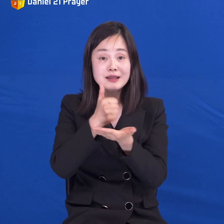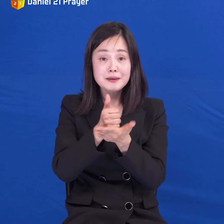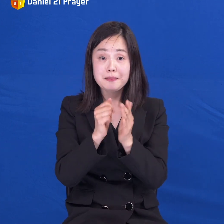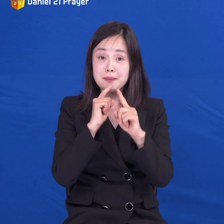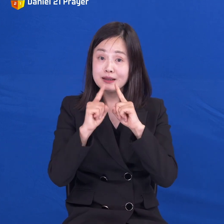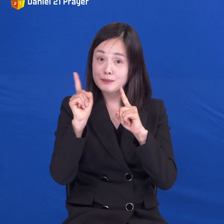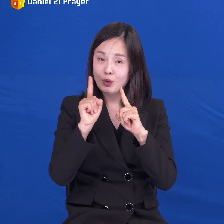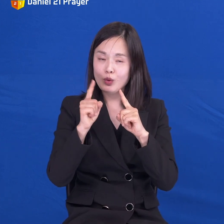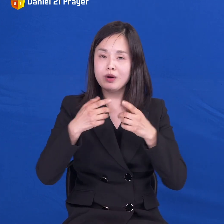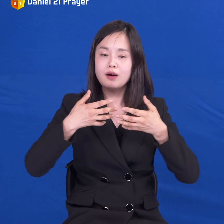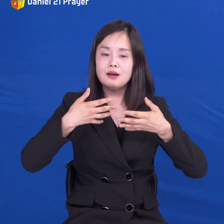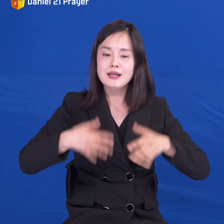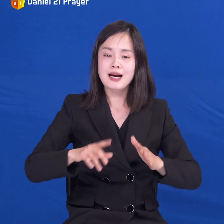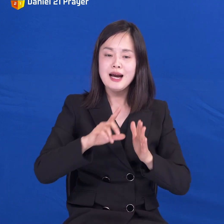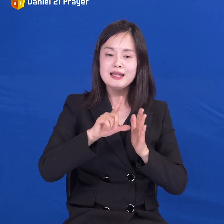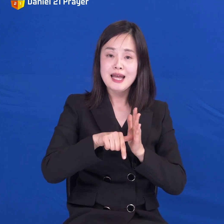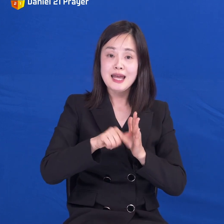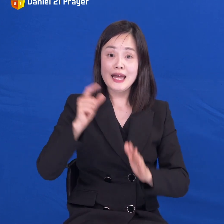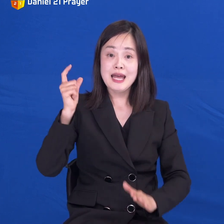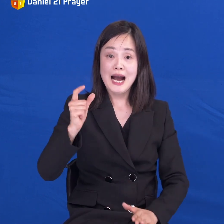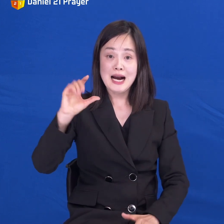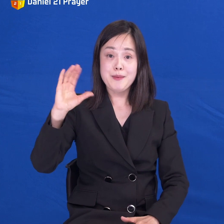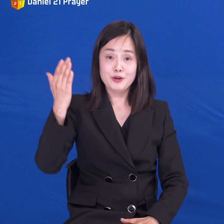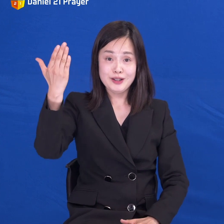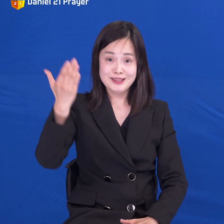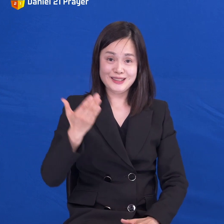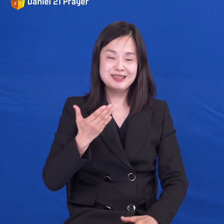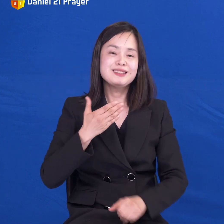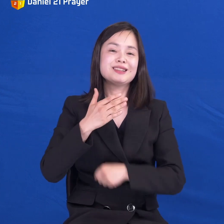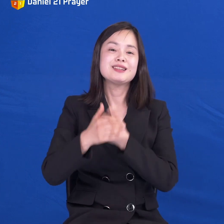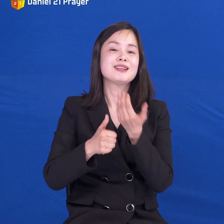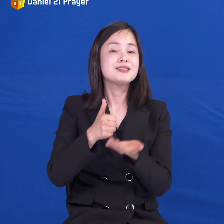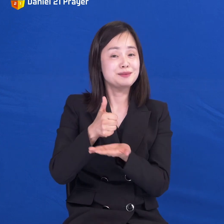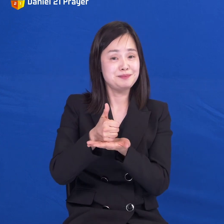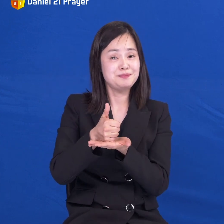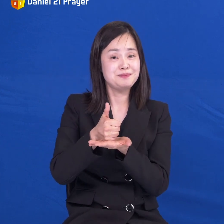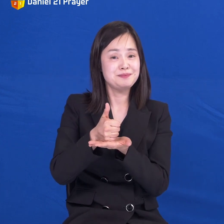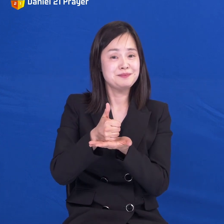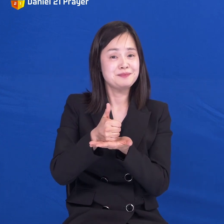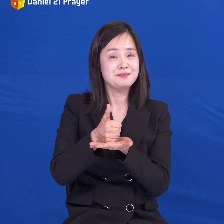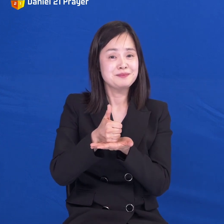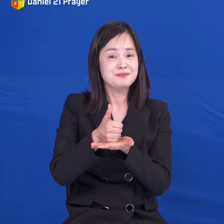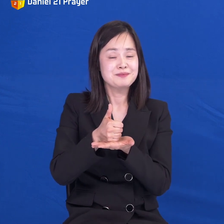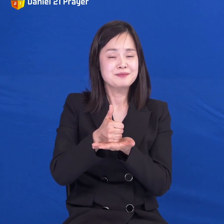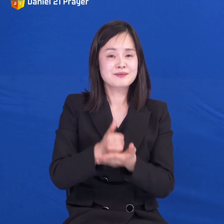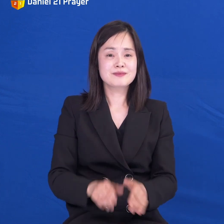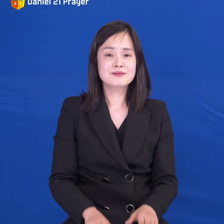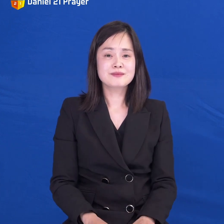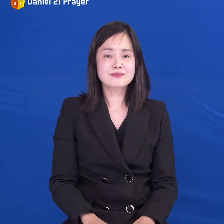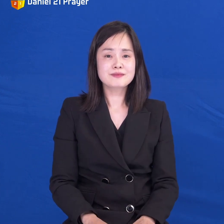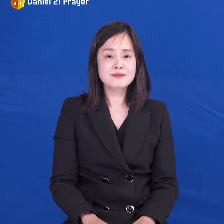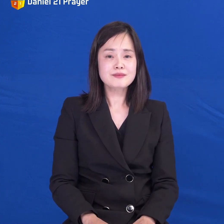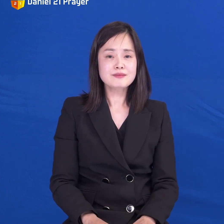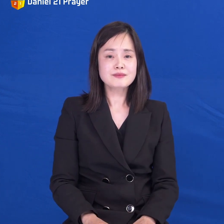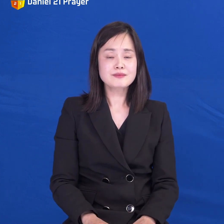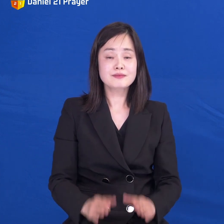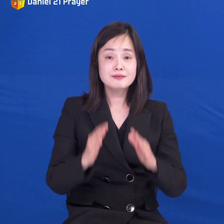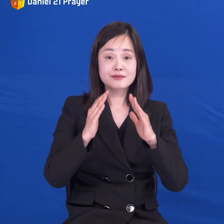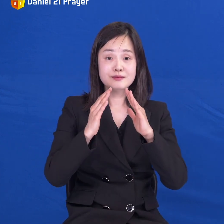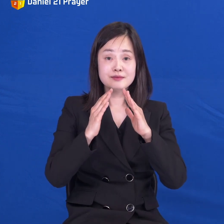왜냐하면요, 그동안 예배 못 드리게 했고 방해했던 그 사람들이 제일